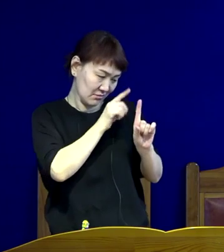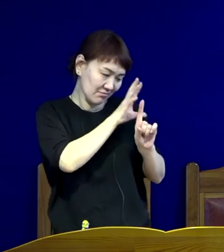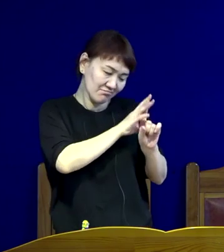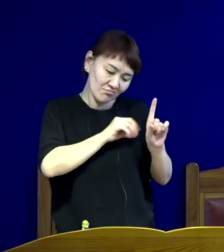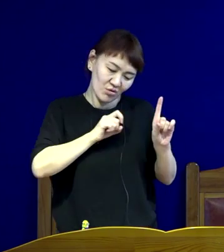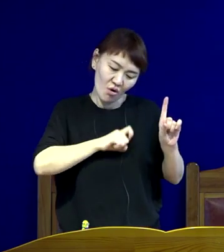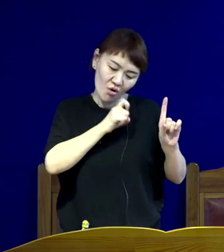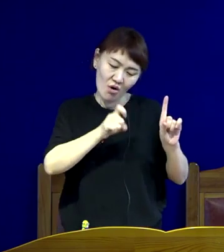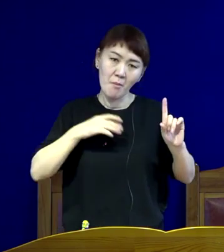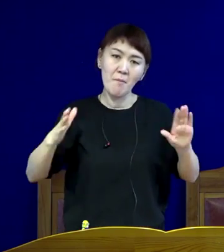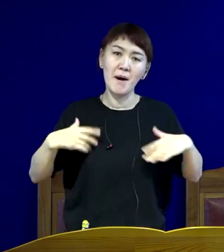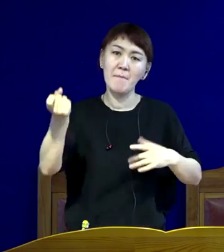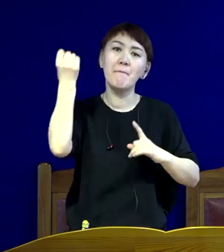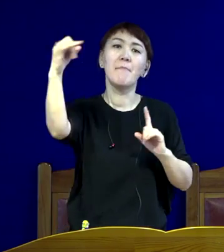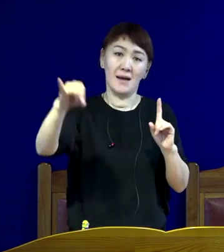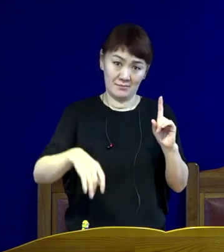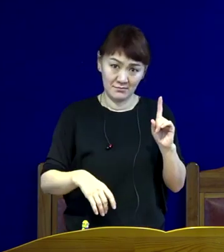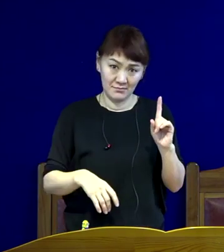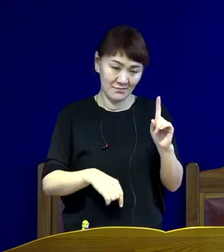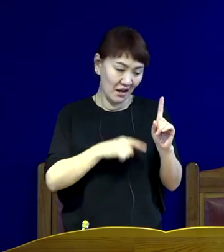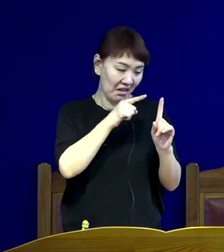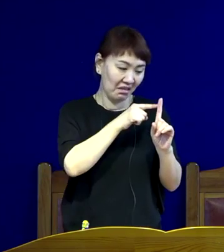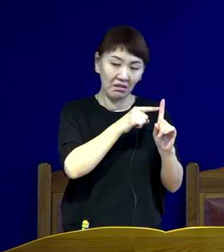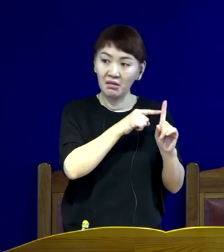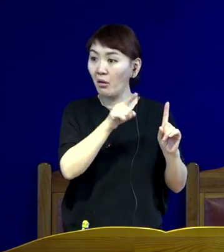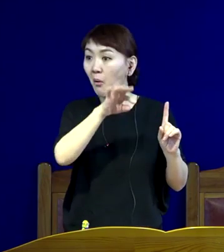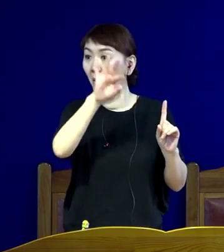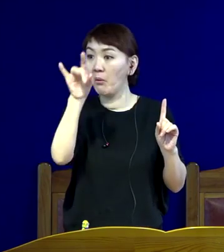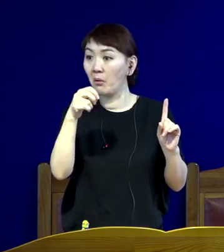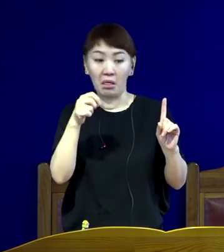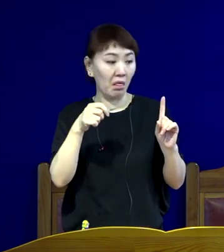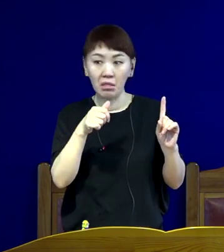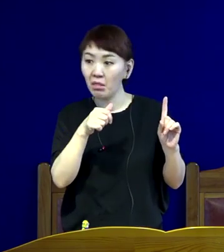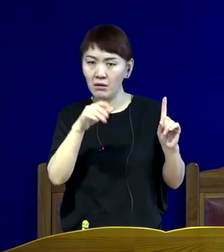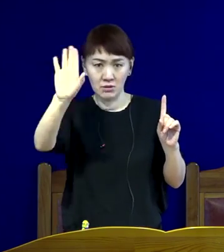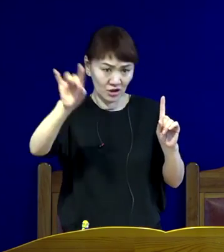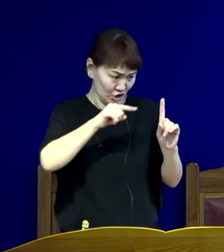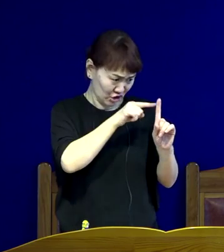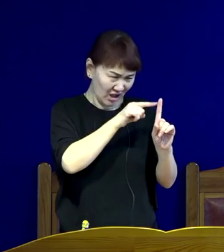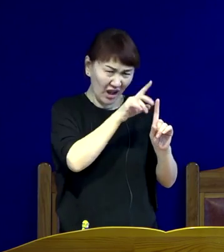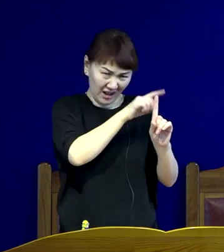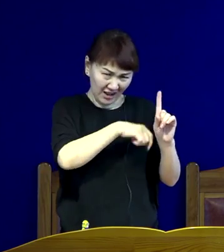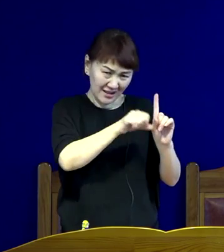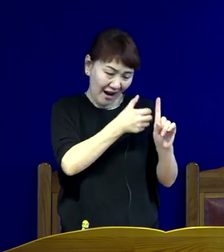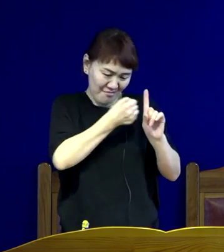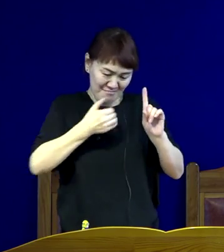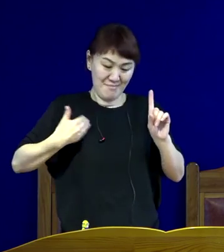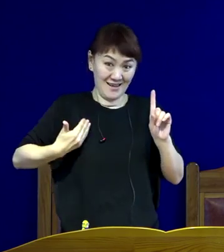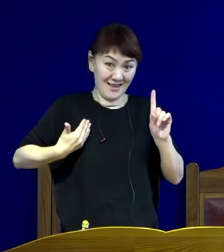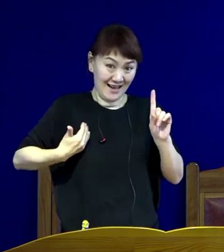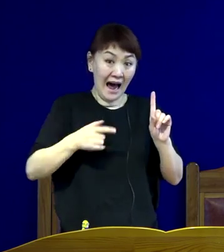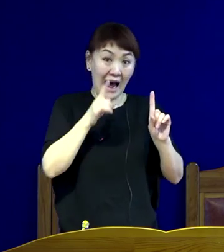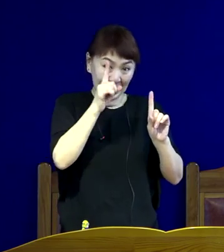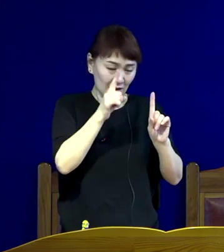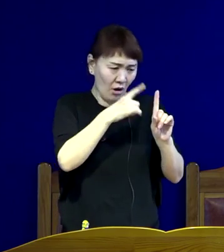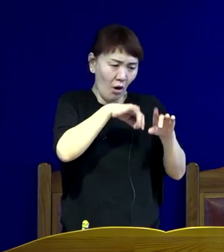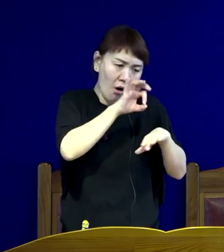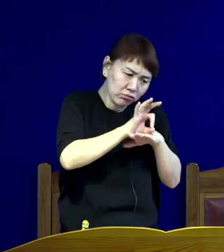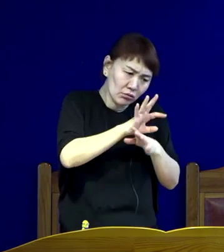Тэгэхээр өвдөлтийг нь сул талыг нь хүртэл тэрч чаддаг байх хэрэгтэй. Хүн одоо ингээ өөрчлөгддөг.